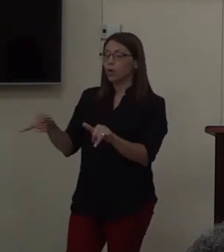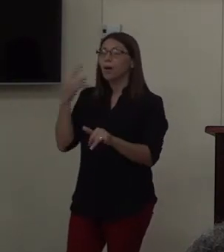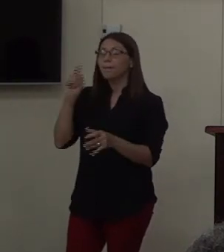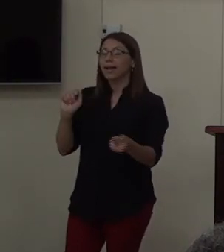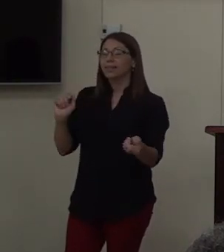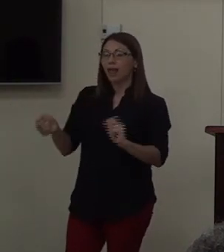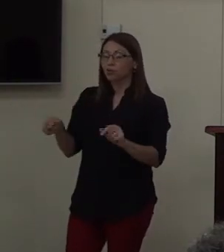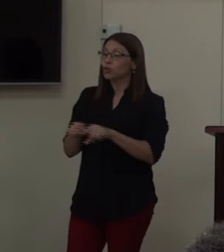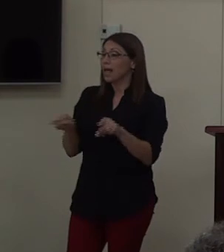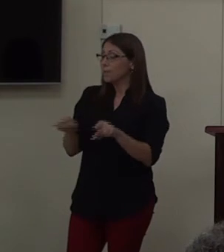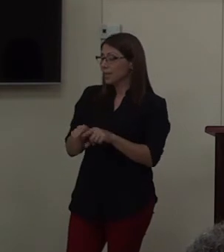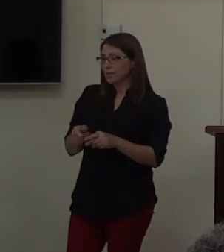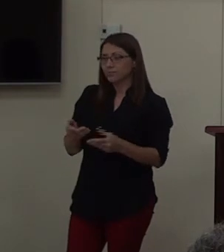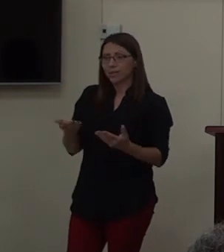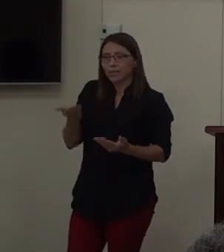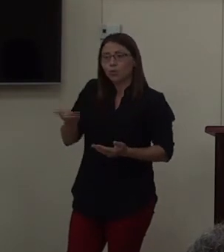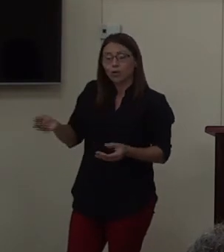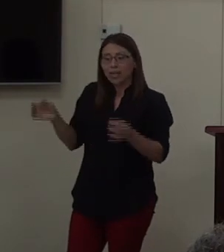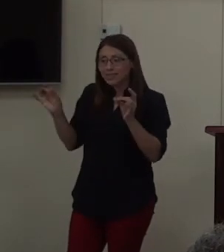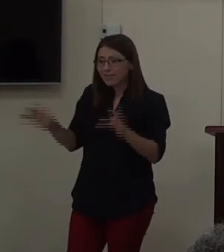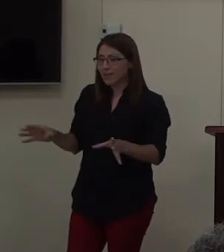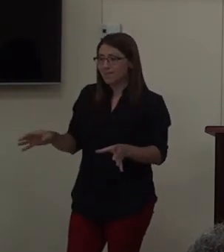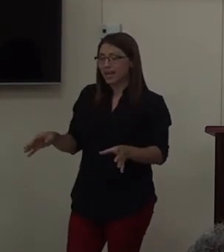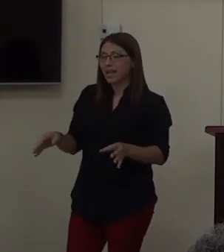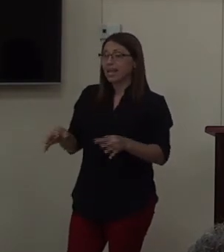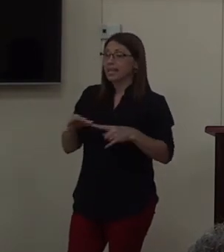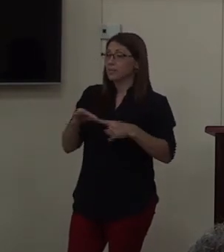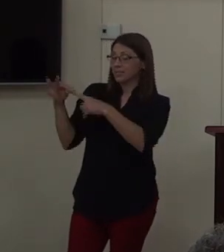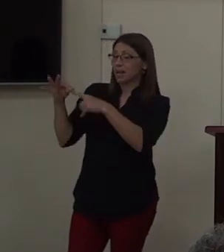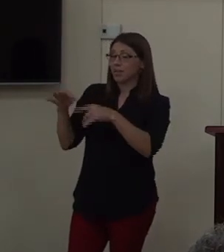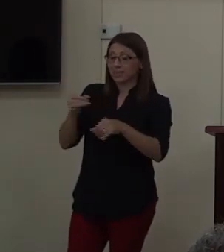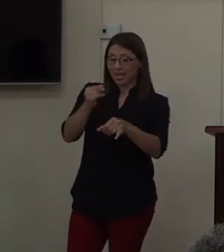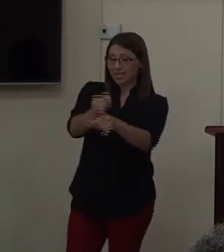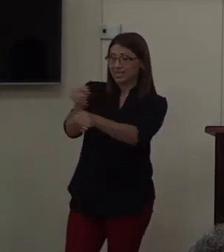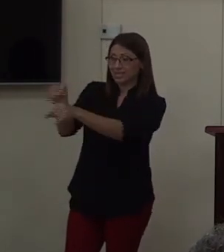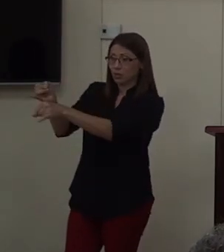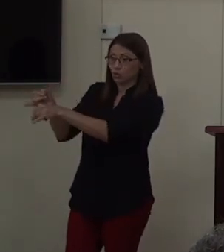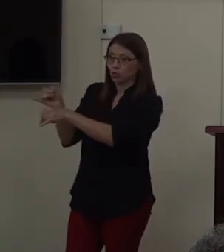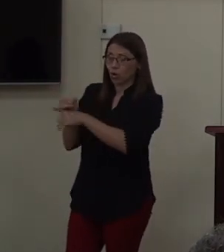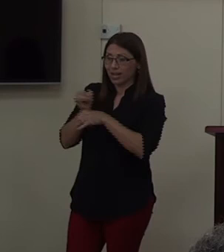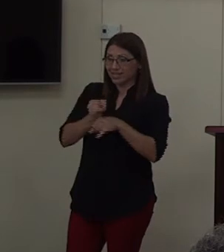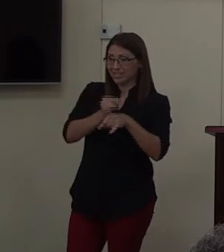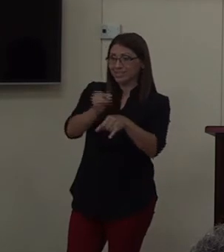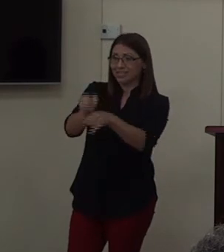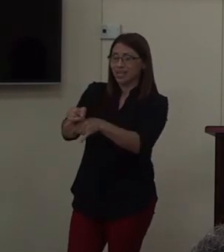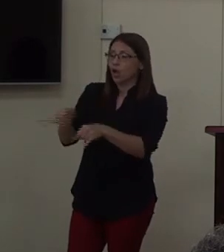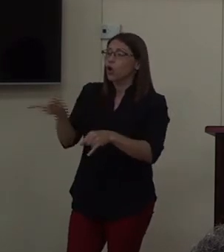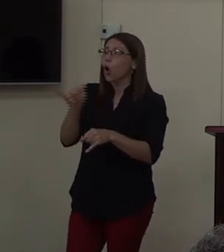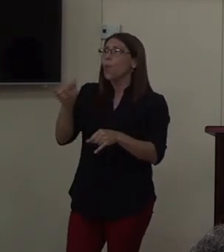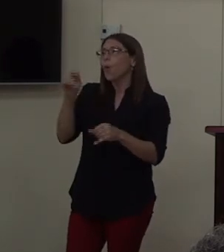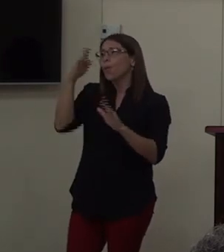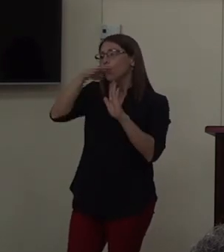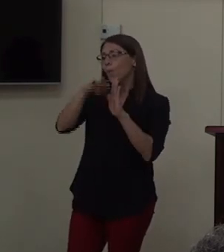cosa terrible, ¿verdad? Sobre todo las instituciones como política, ahora casi, ¿verdad? No expresa, pero como política